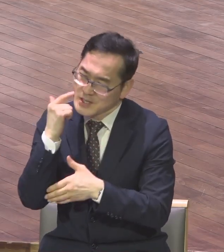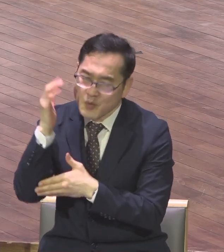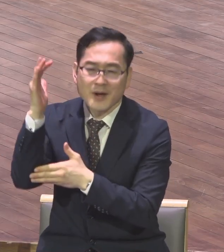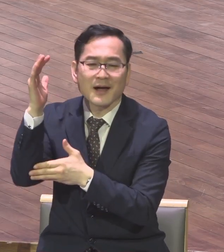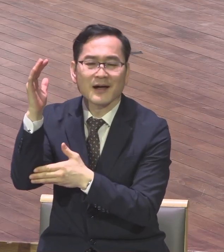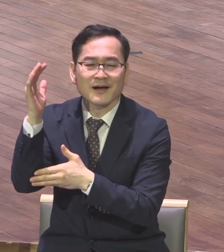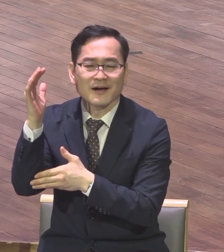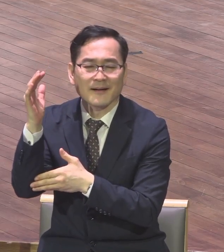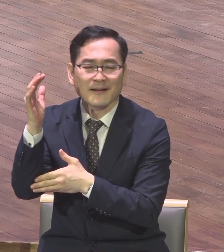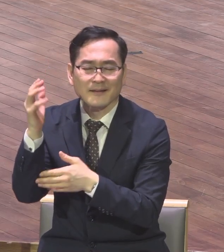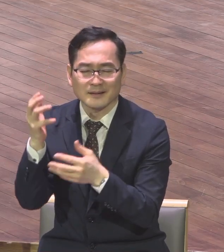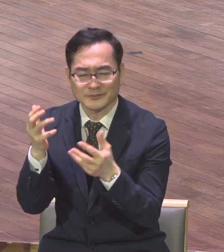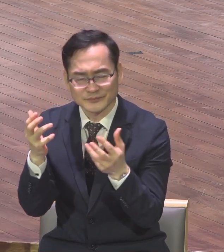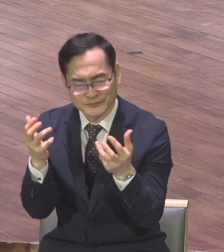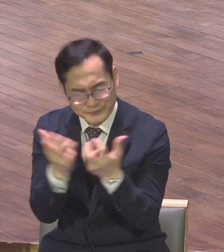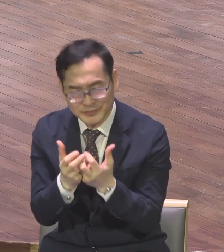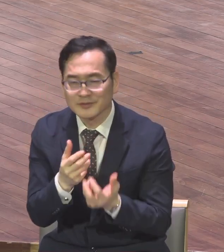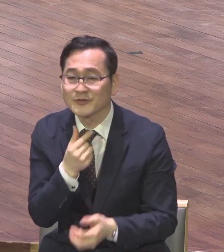공동체.